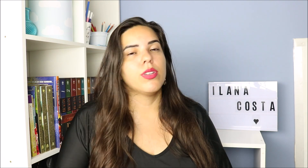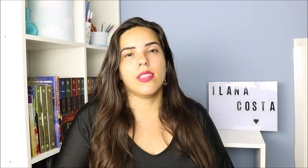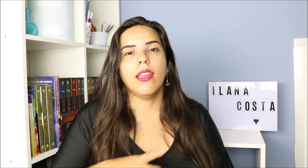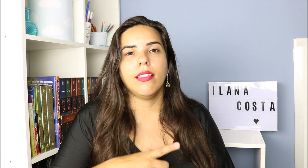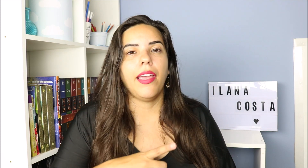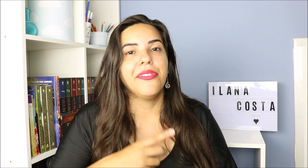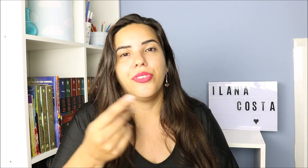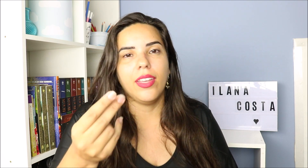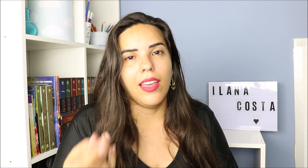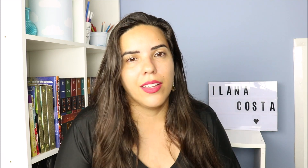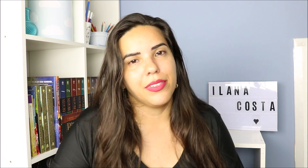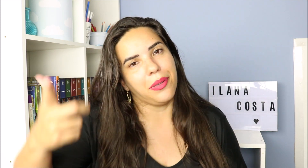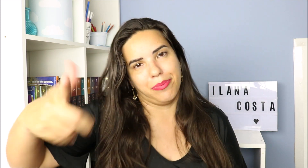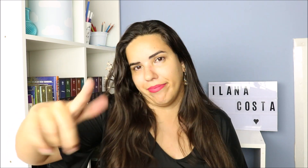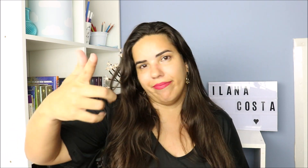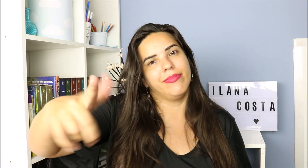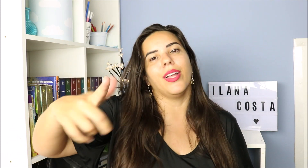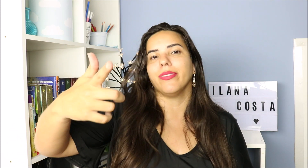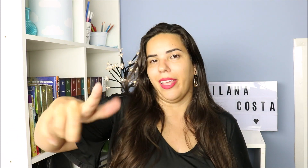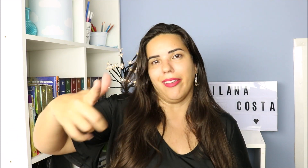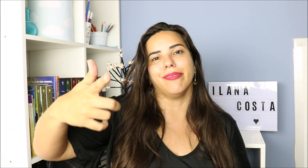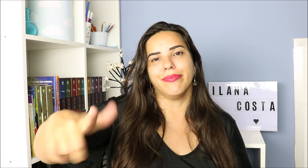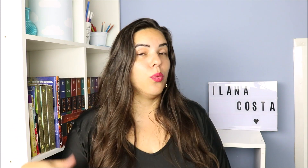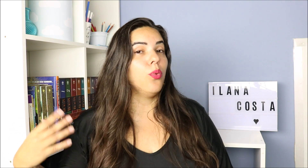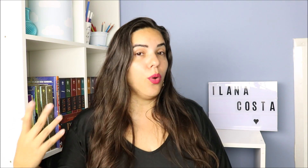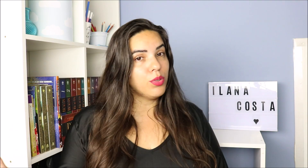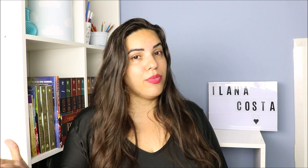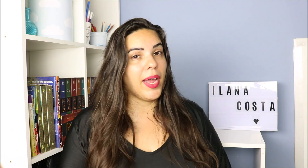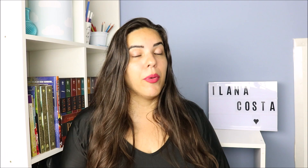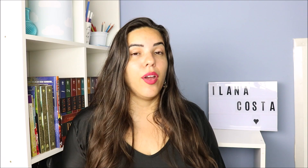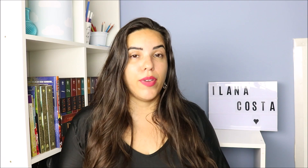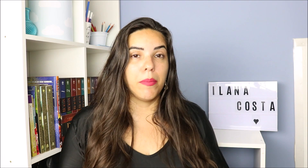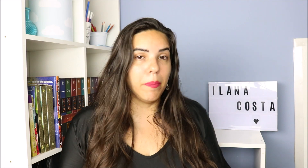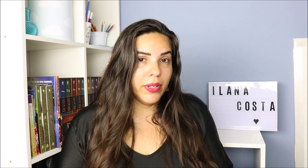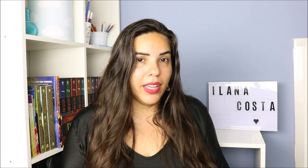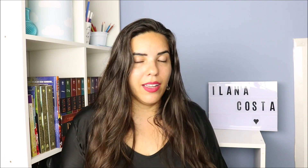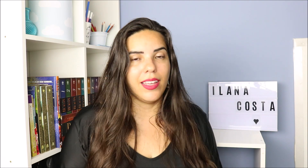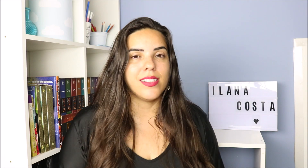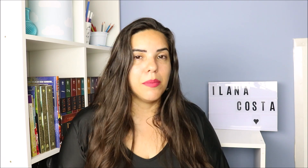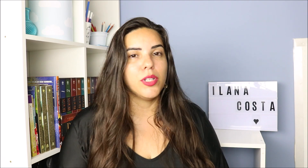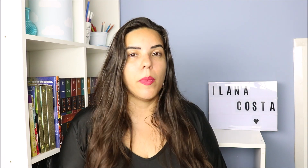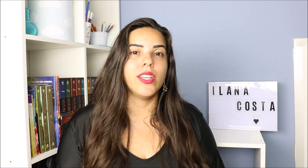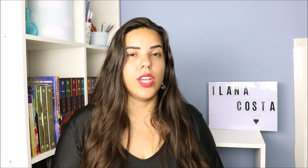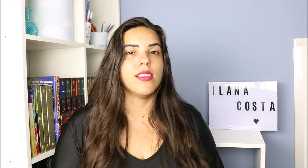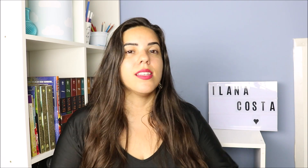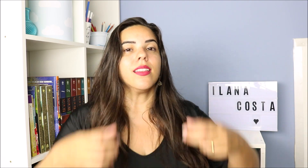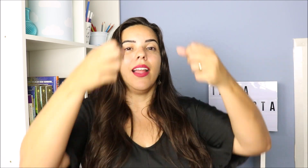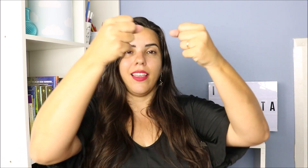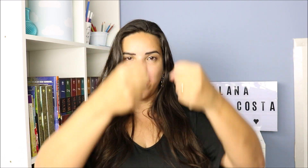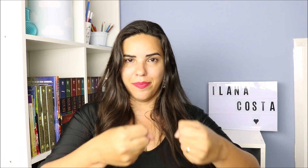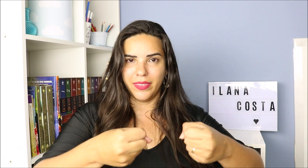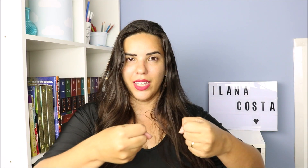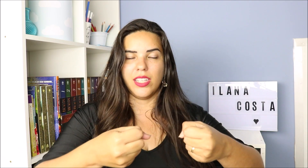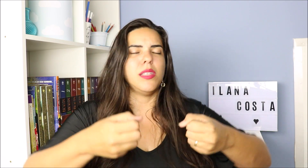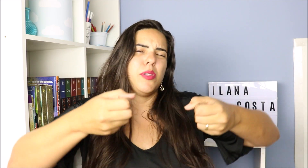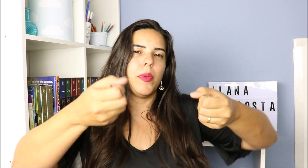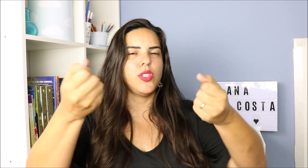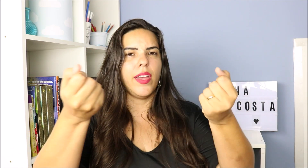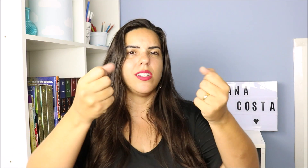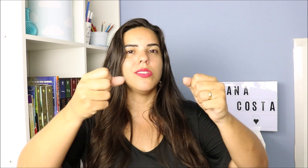você tem dinheiro? Você não tem. O outro verbo é o verbo poder, que é simplesmente esse daqui. A gente simplesmente fecha as